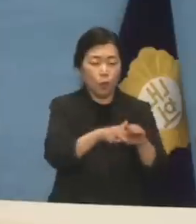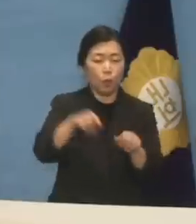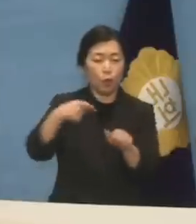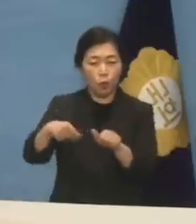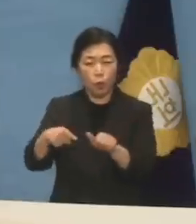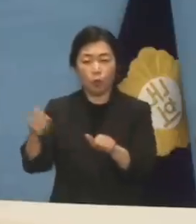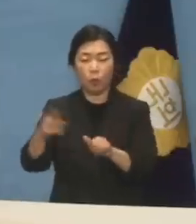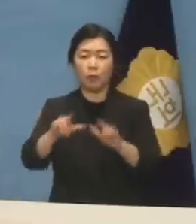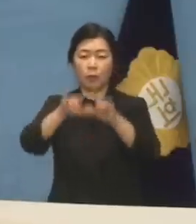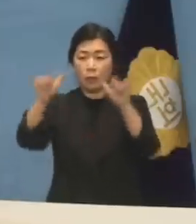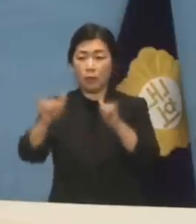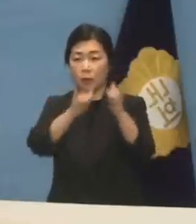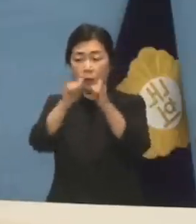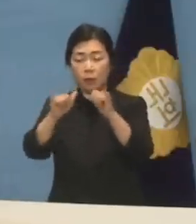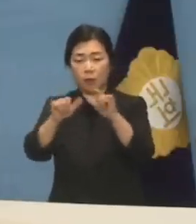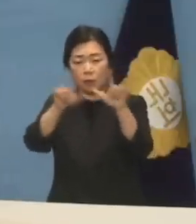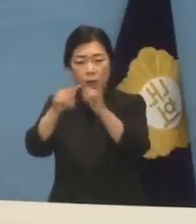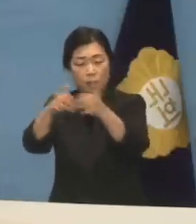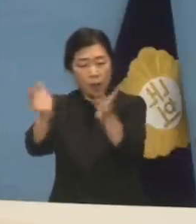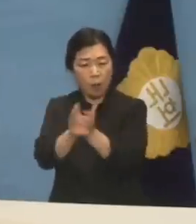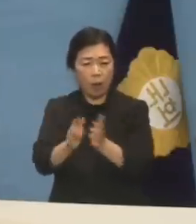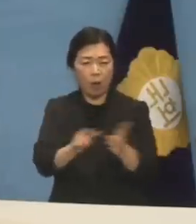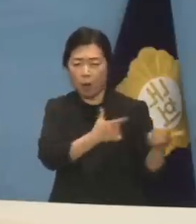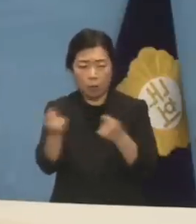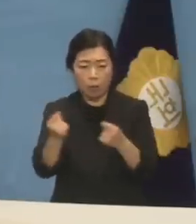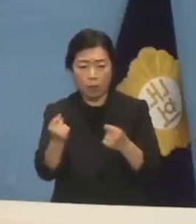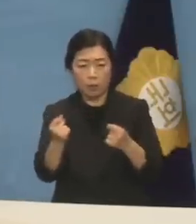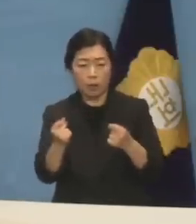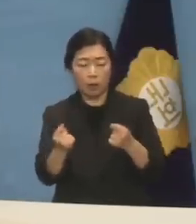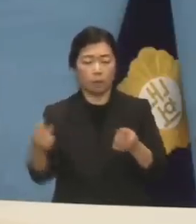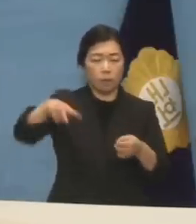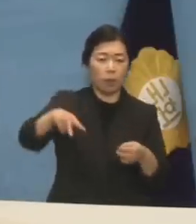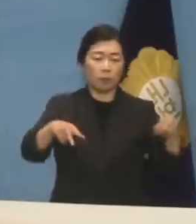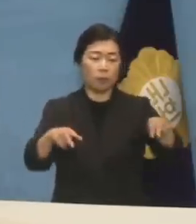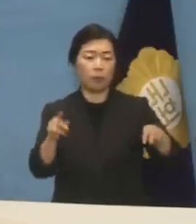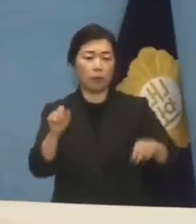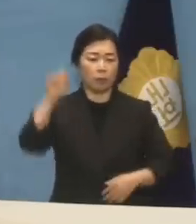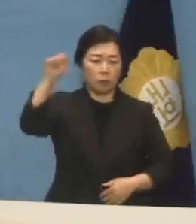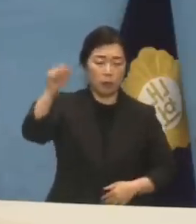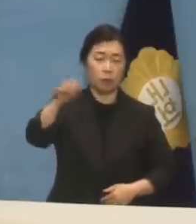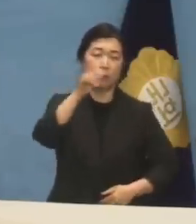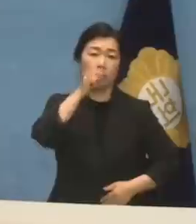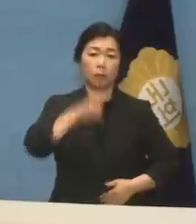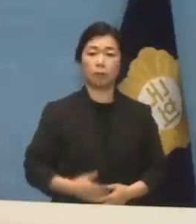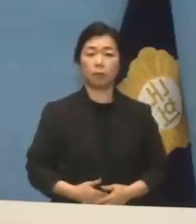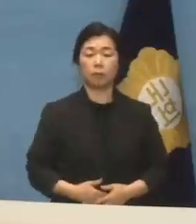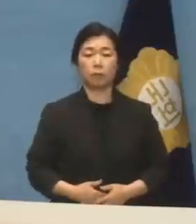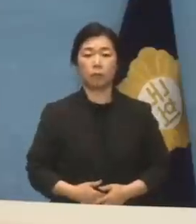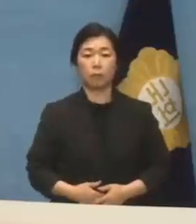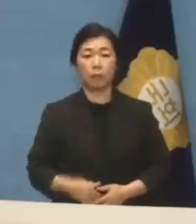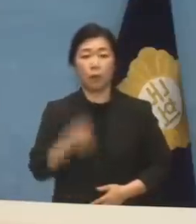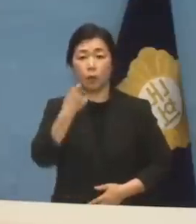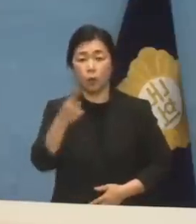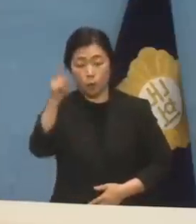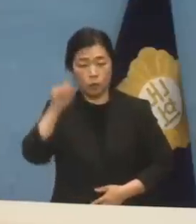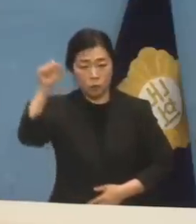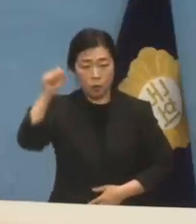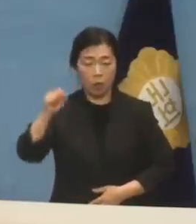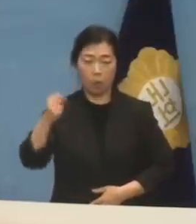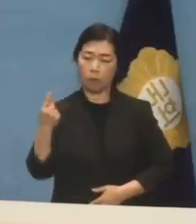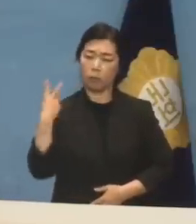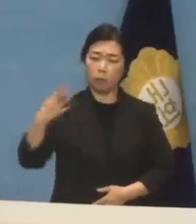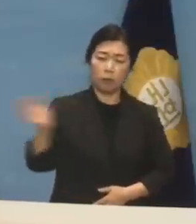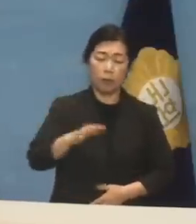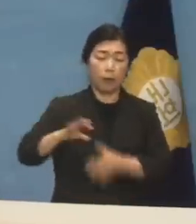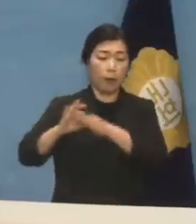종교계, 교육계, 시민사회가 들불처럼 일어나고 있습니다. 촛불행동이 윤석열 퇴진 운동을 벌여온 지도 어느덧 하루 이틀이